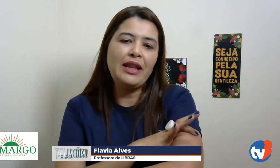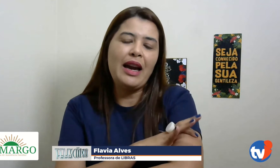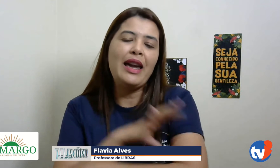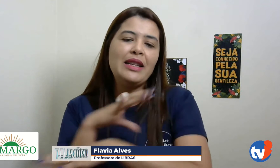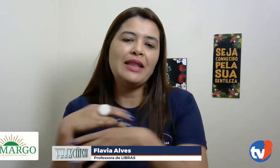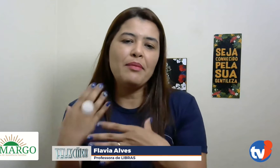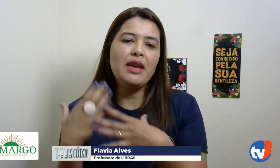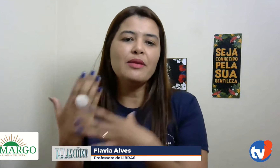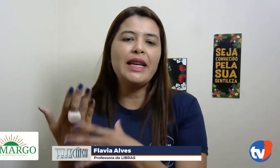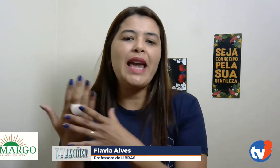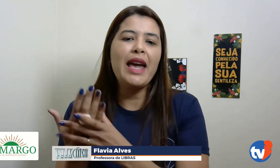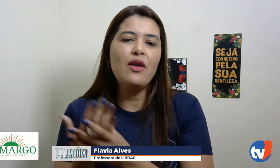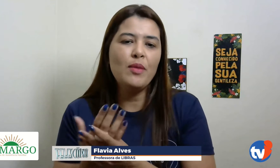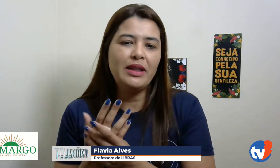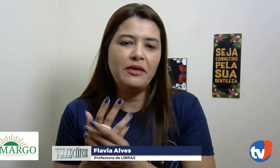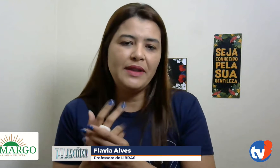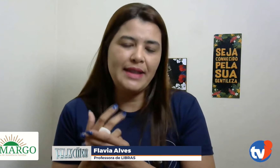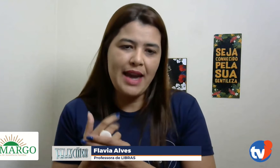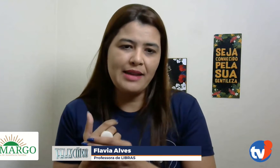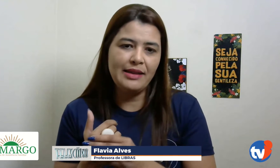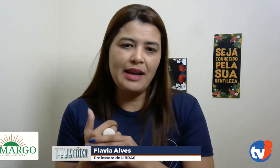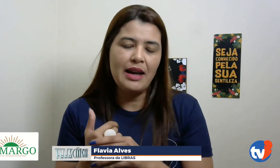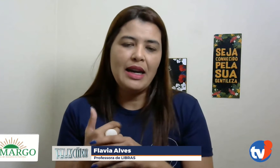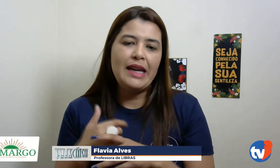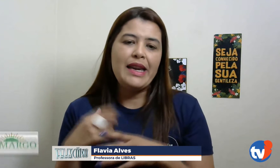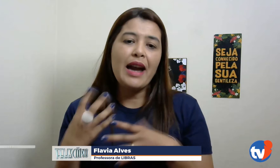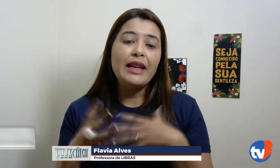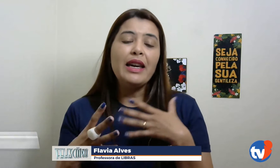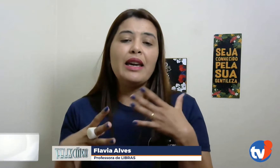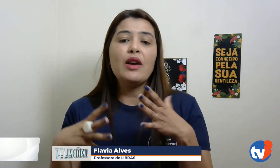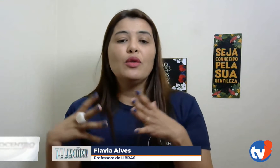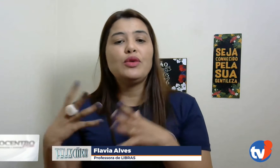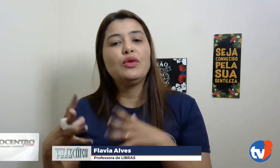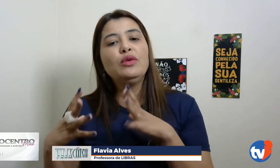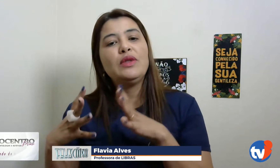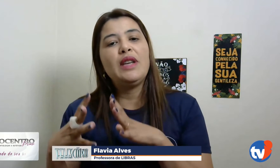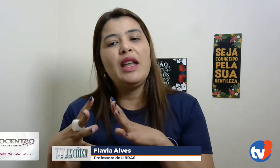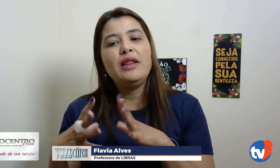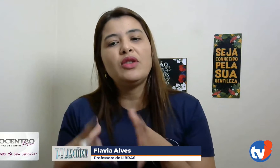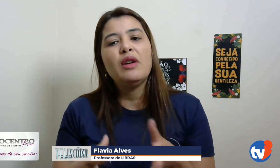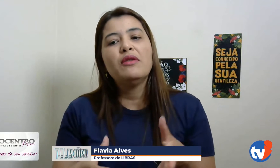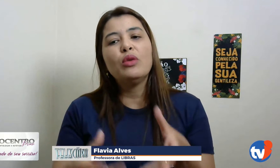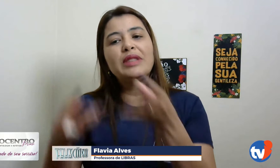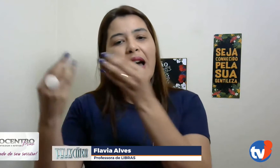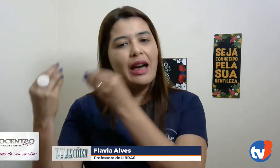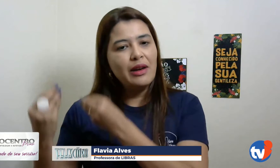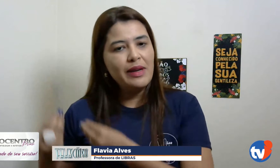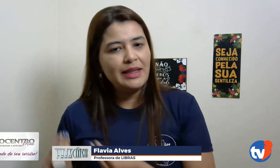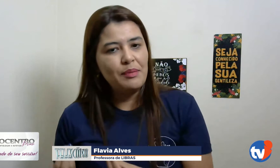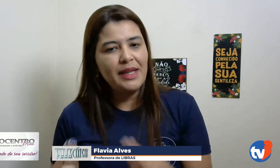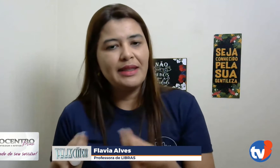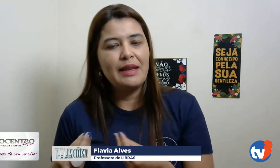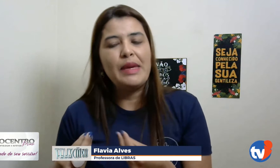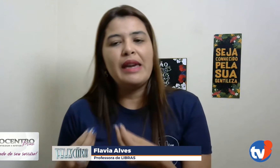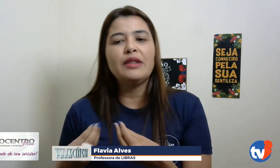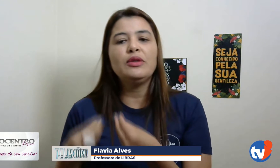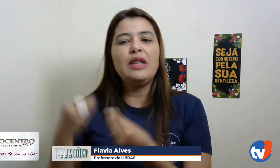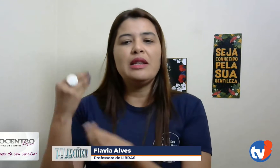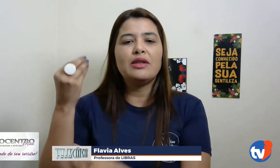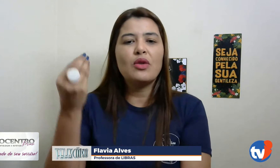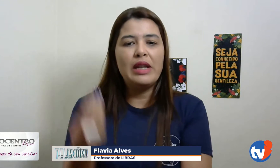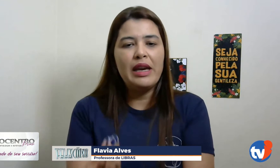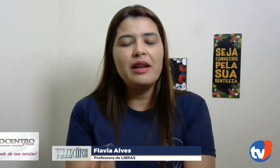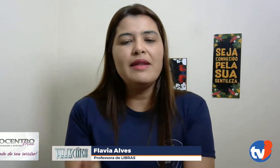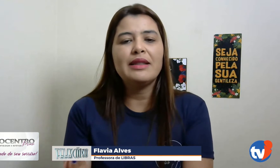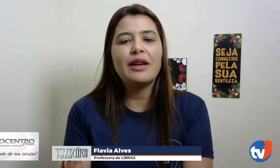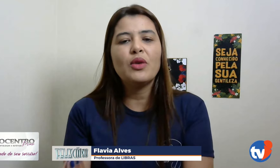aquela fita, eles sabiam que era uma deficiência. E aí, os surdos, eles voltaram a esse pensamento